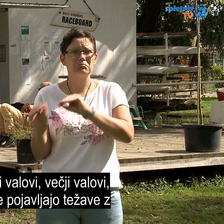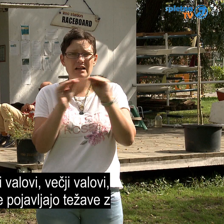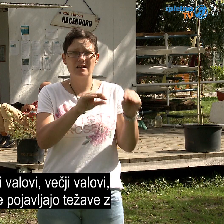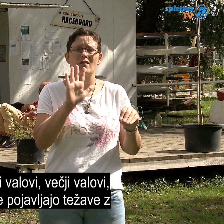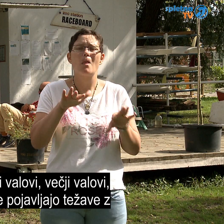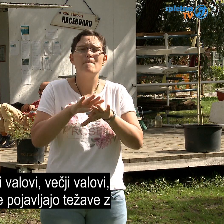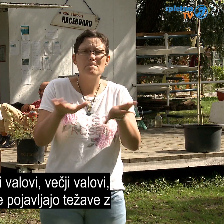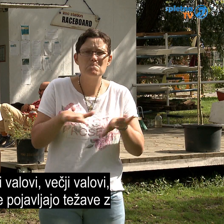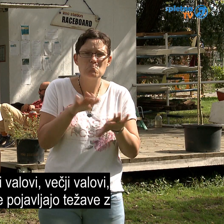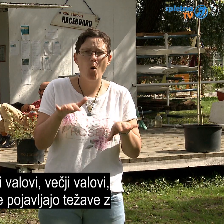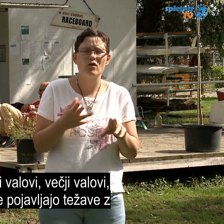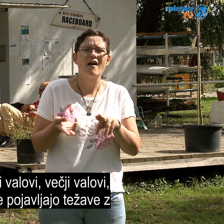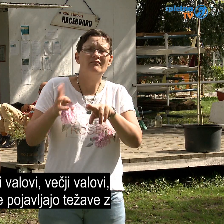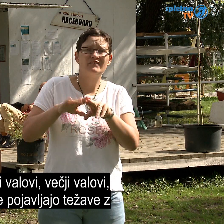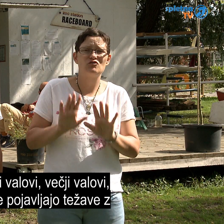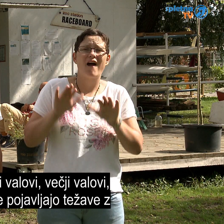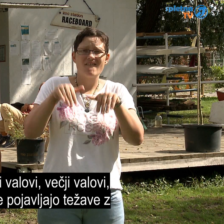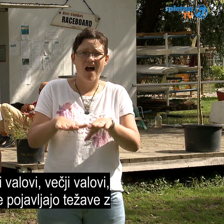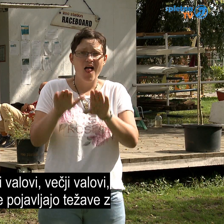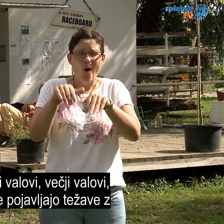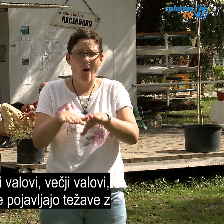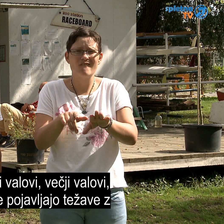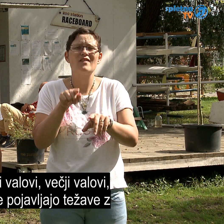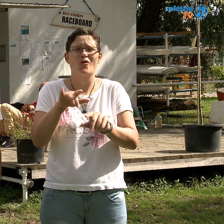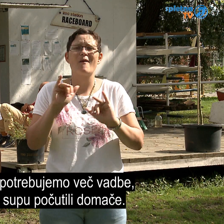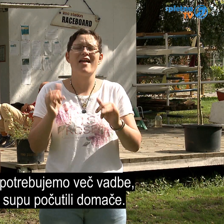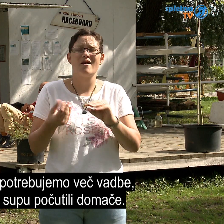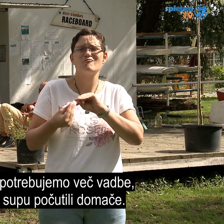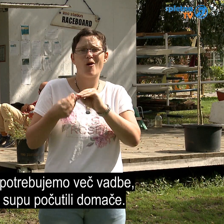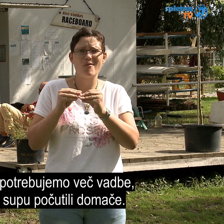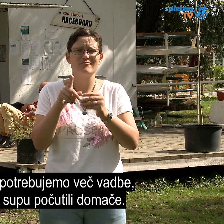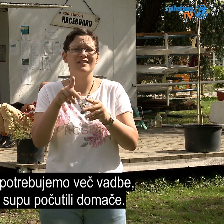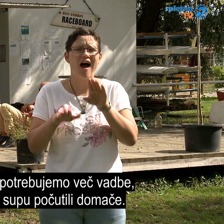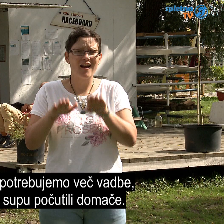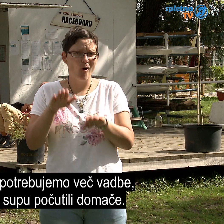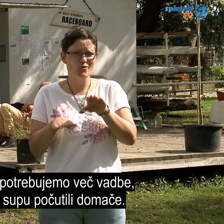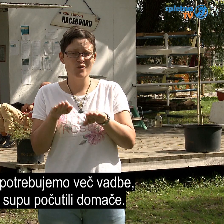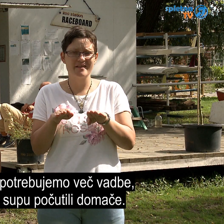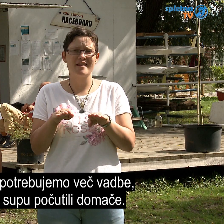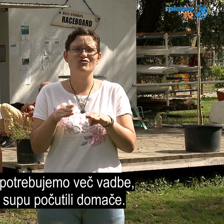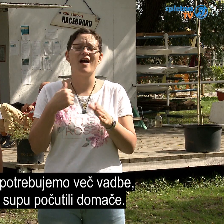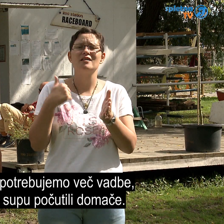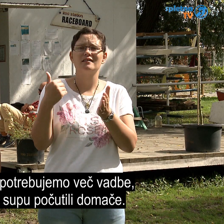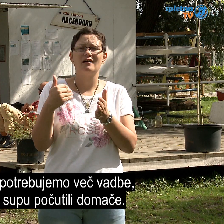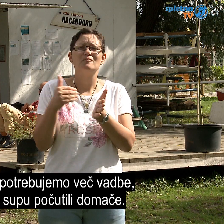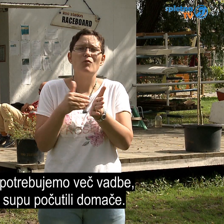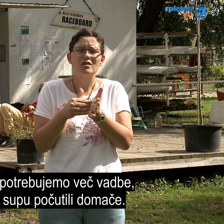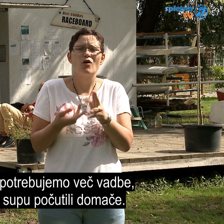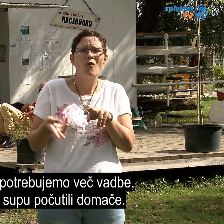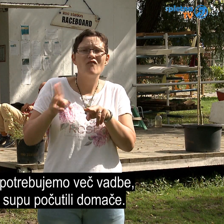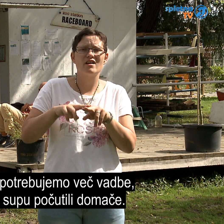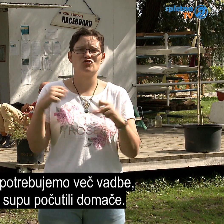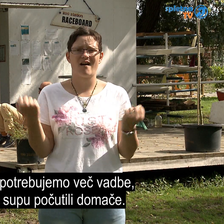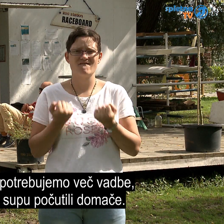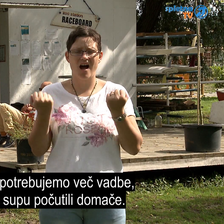vetrovi, večji val, tam pa se že pojavljajo problemi z ravnotežjem oziroma rabimo več